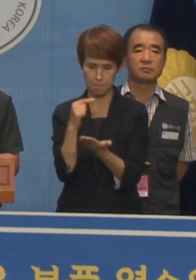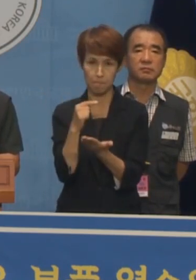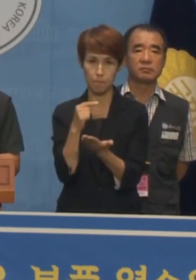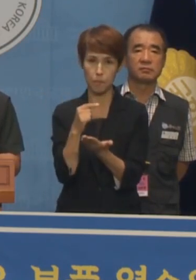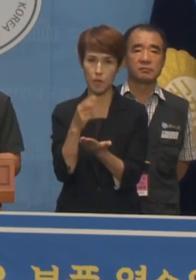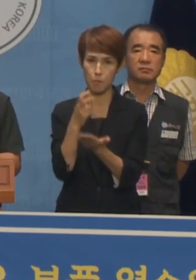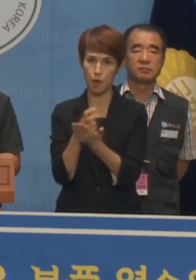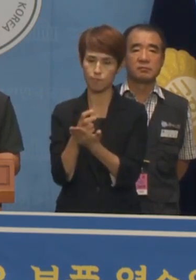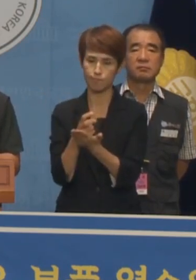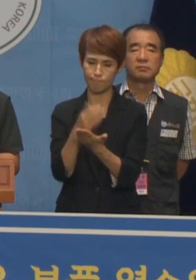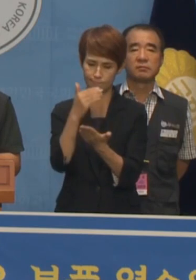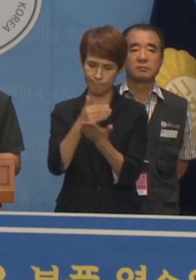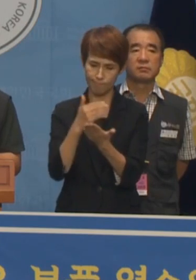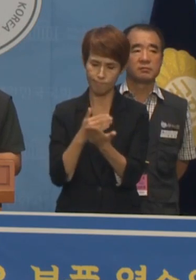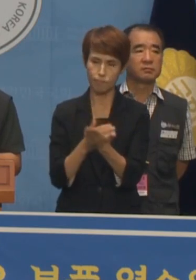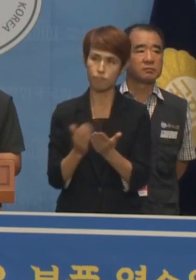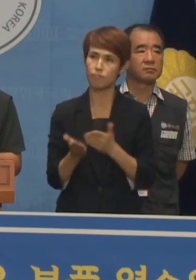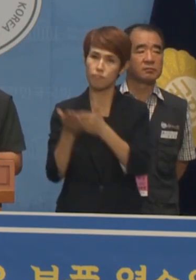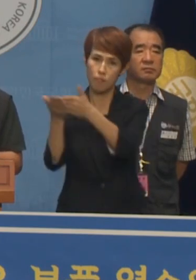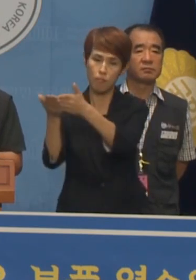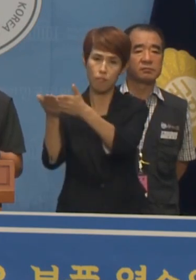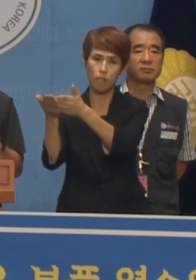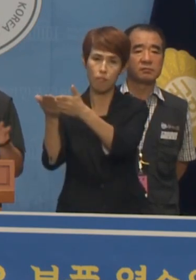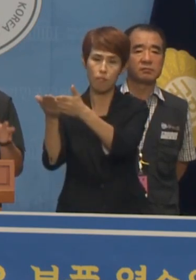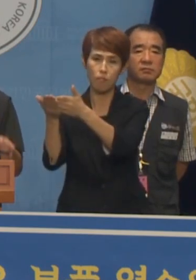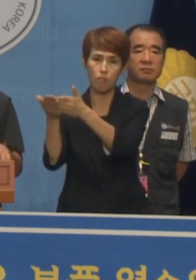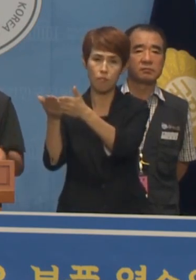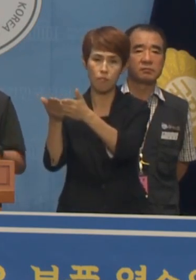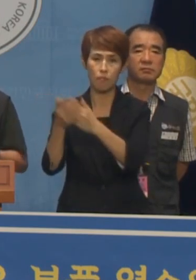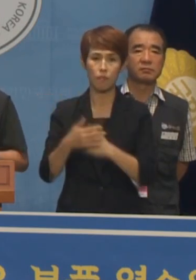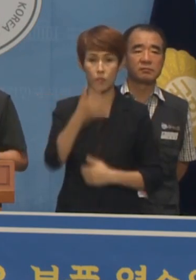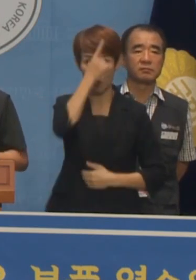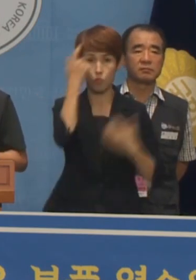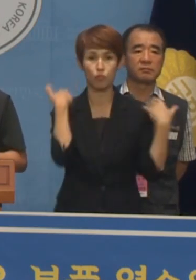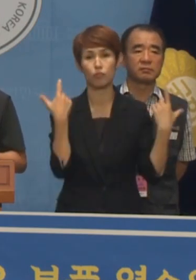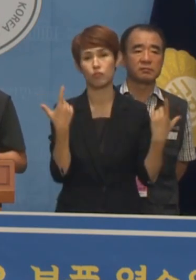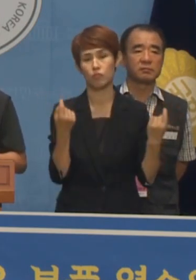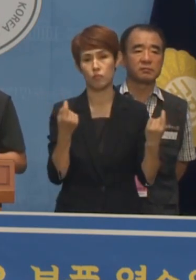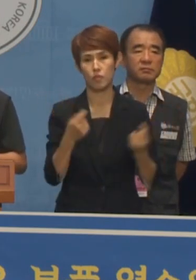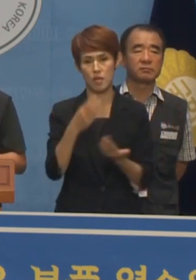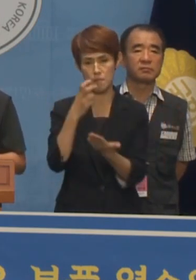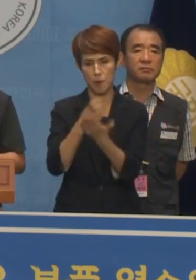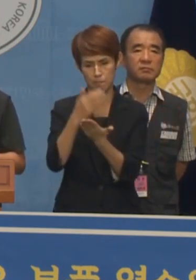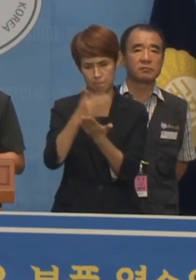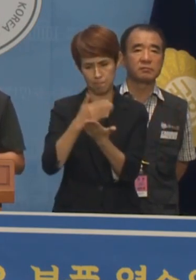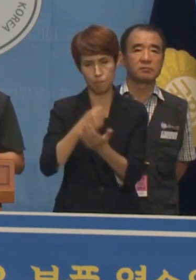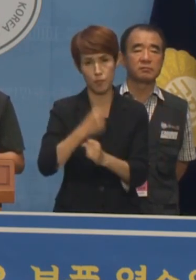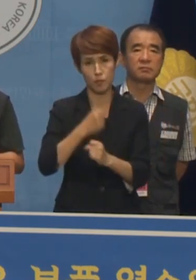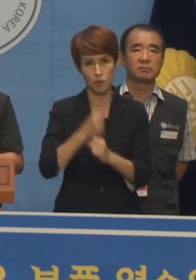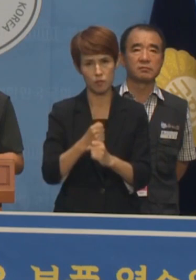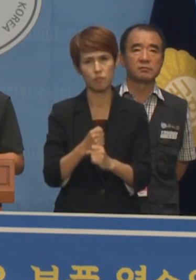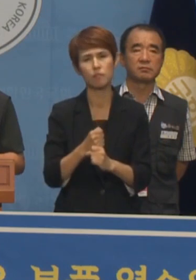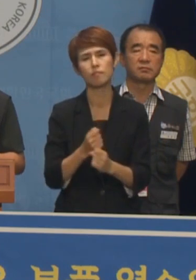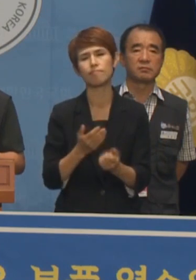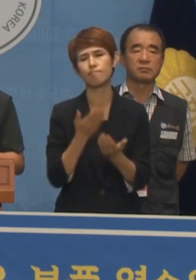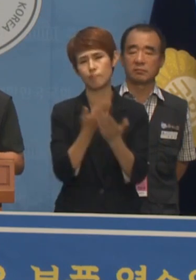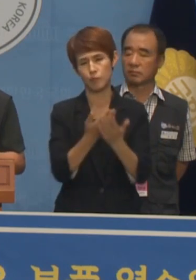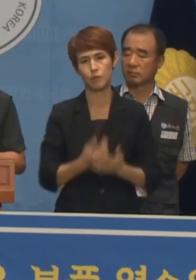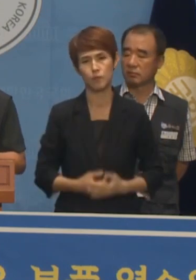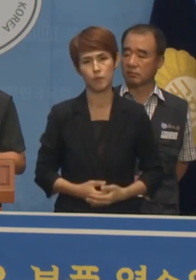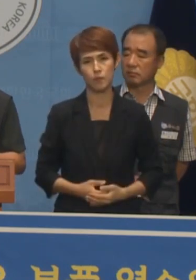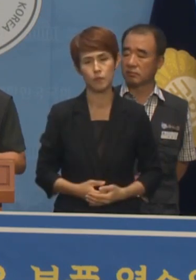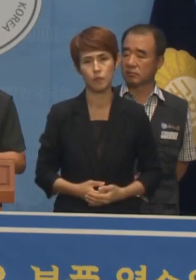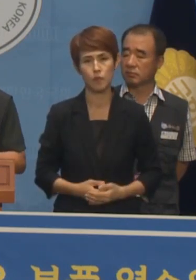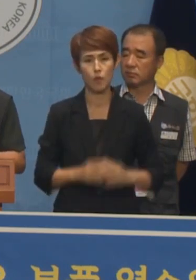규제를 강화하고 있었다고 합니다. 그래서 저희 정부 또한 이러한 법들을 제정할 것을 촉구합니다. 또한